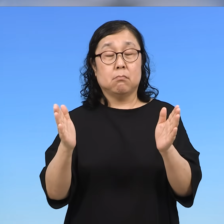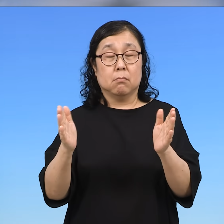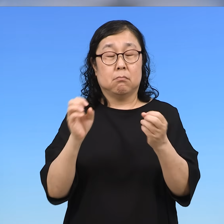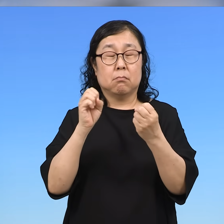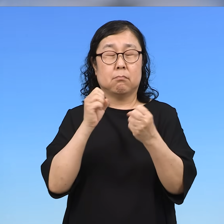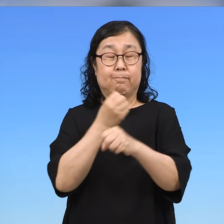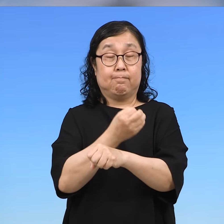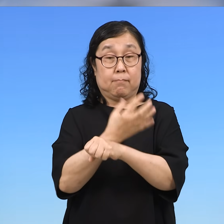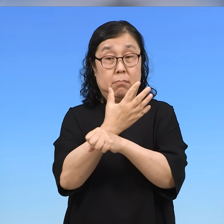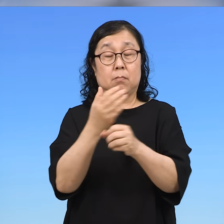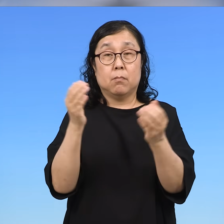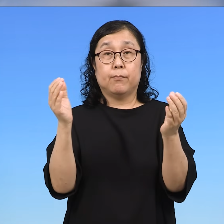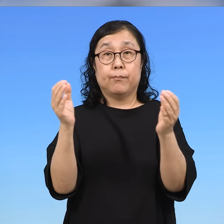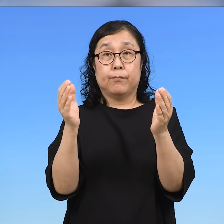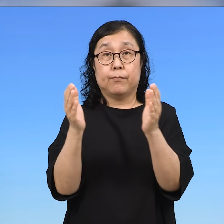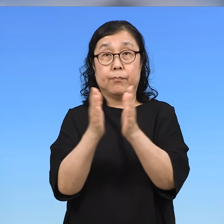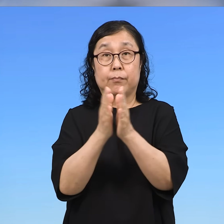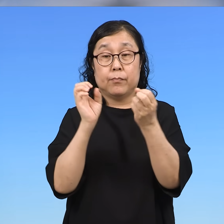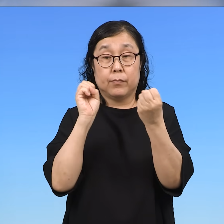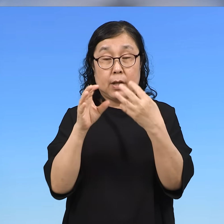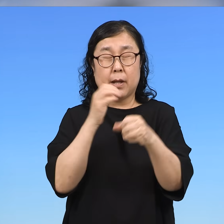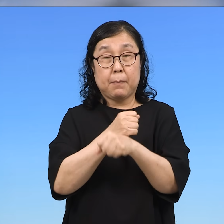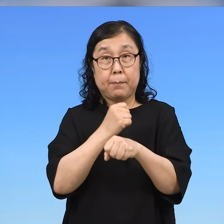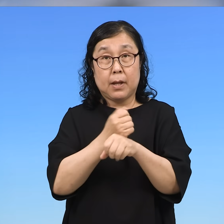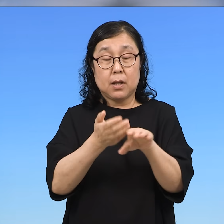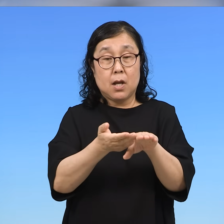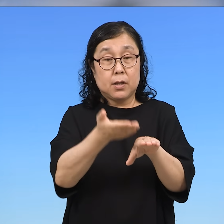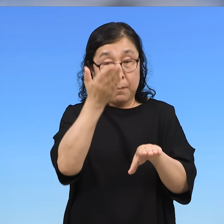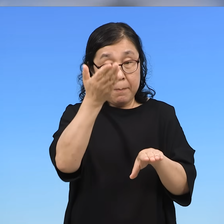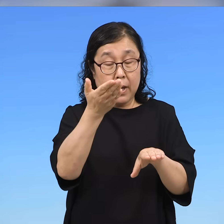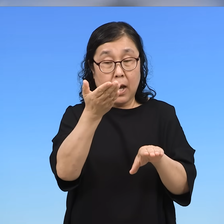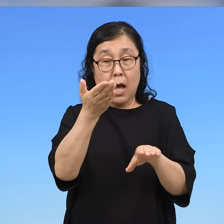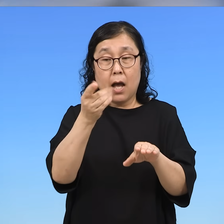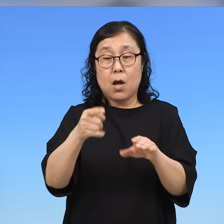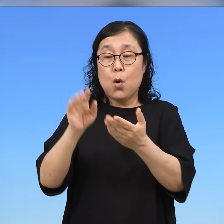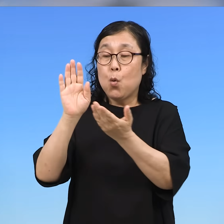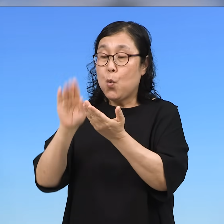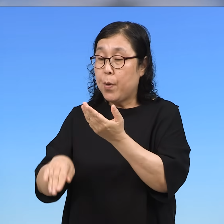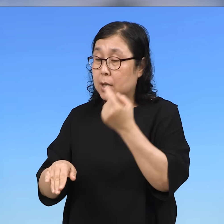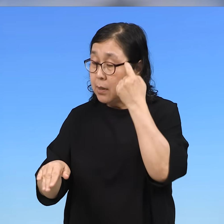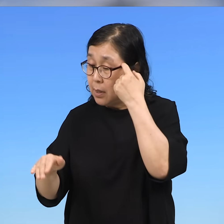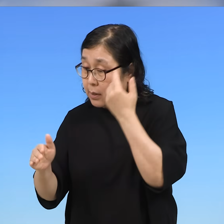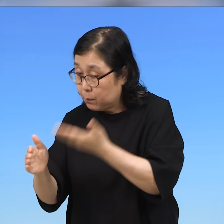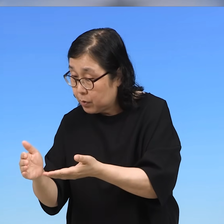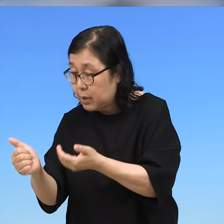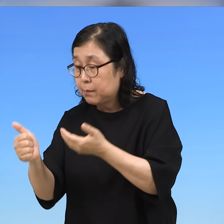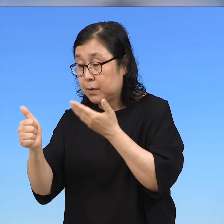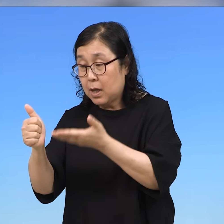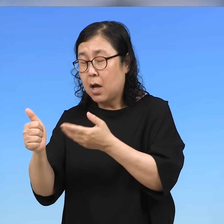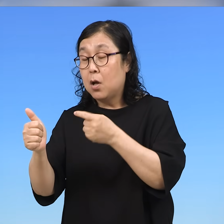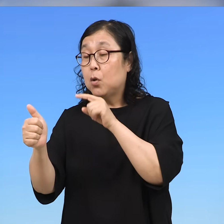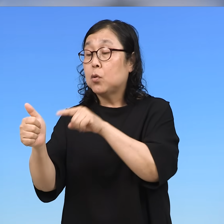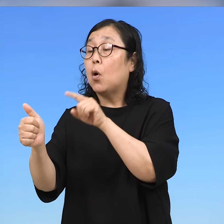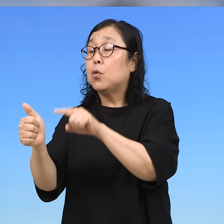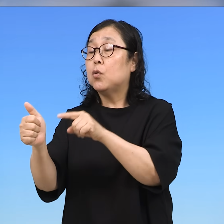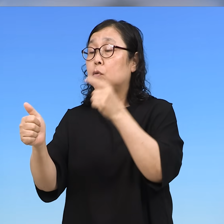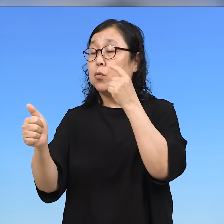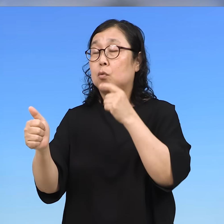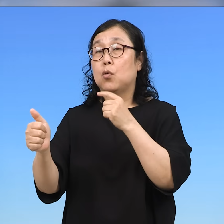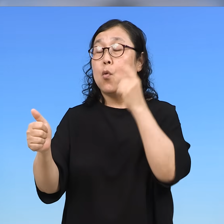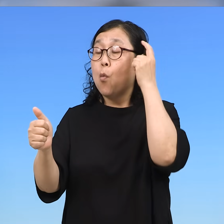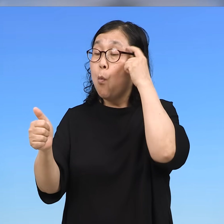시작했다. 간단하게 대답하는 겁니다. 그러면서 그 선배 기자가 오히려 그 후배한테 질문을 하면서,